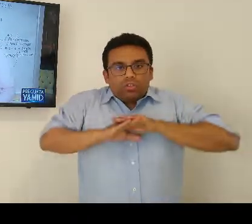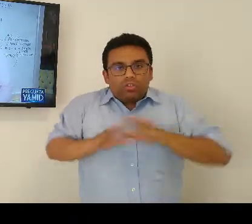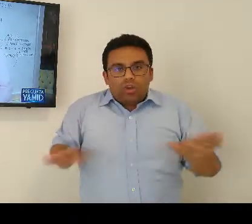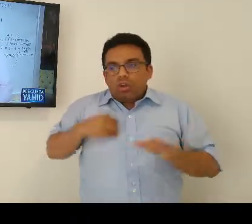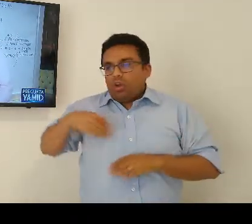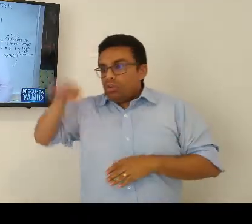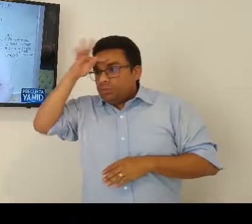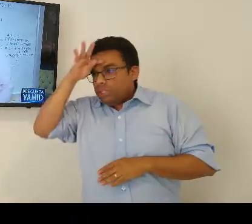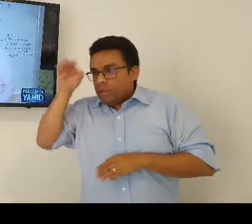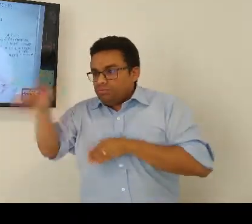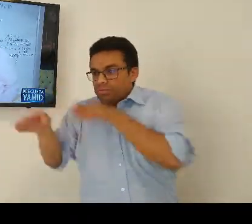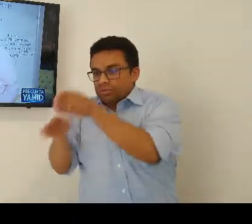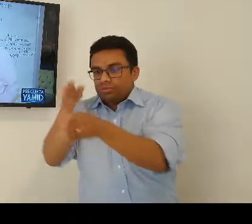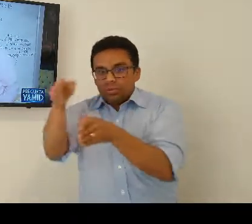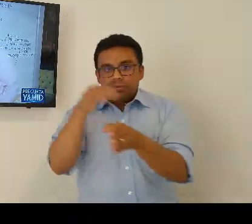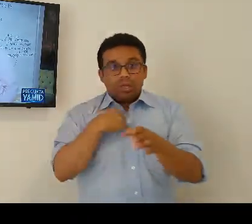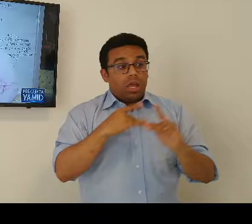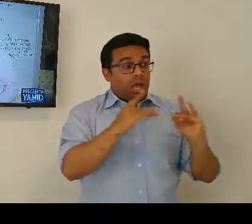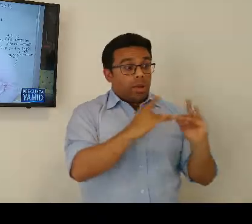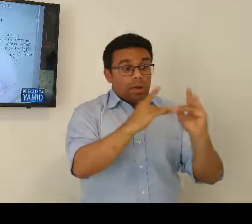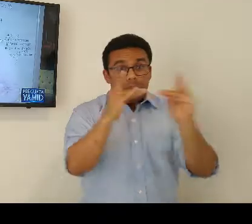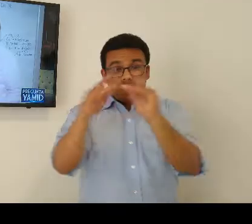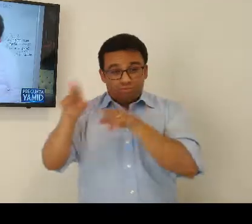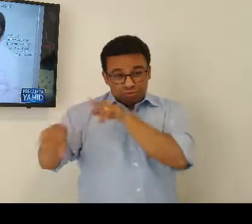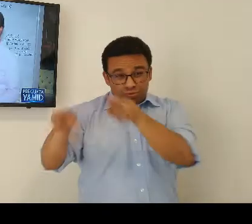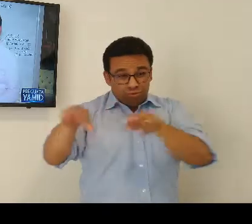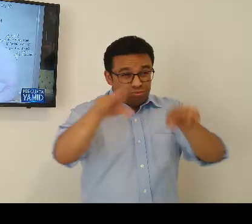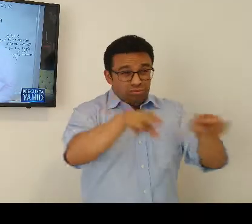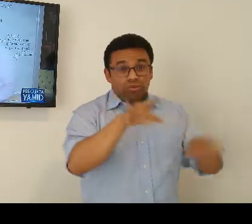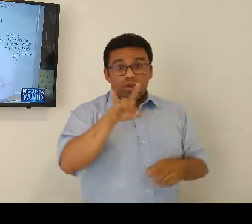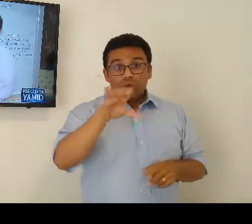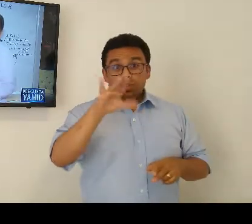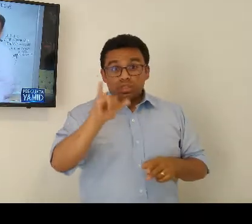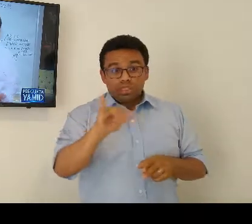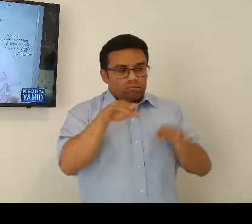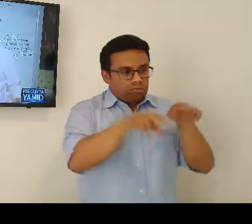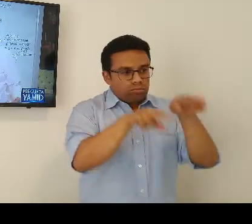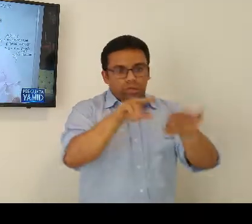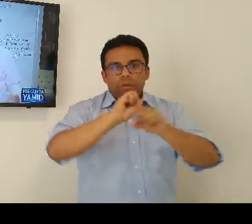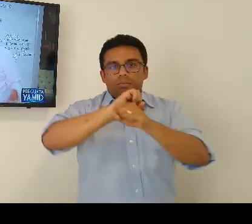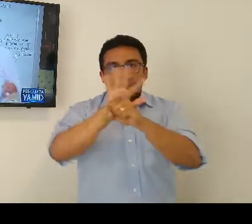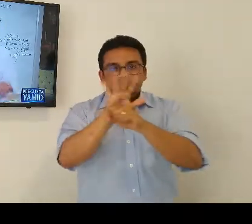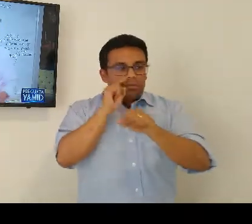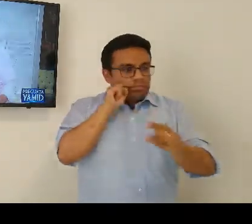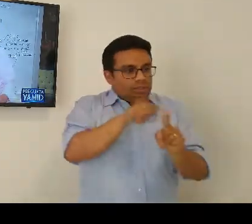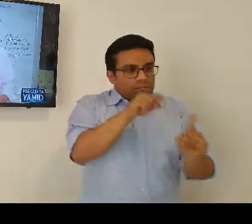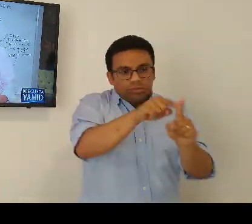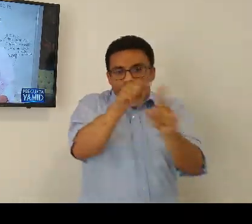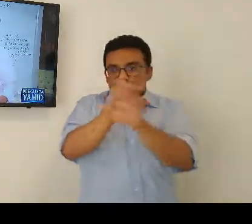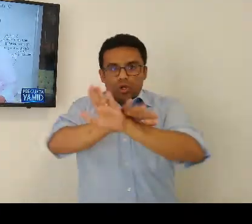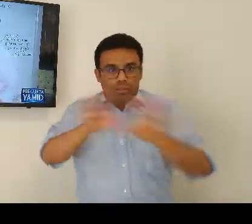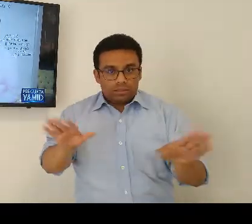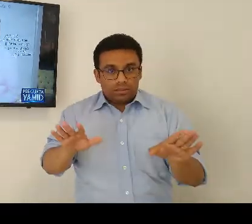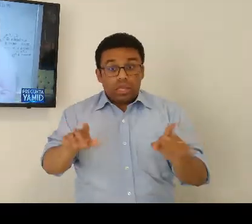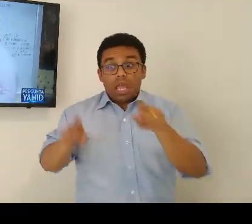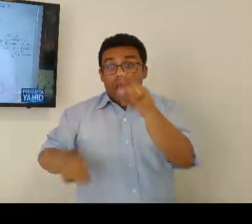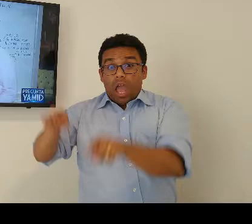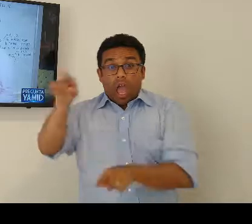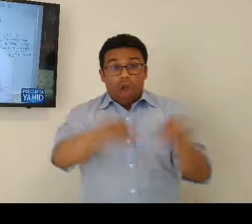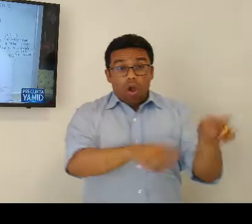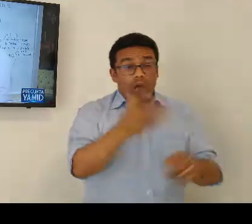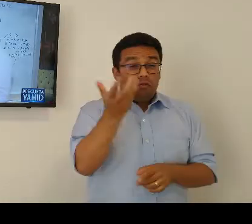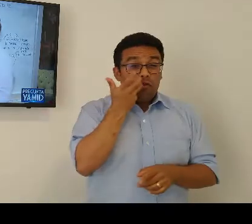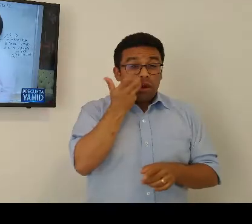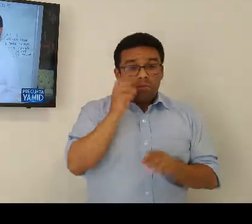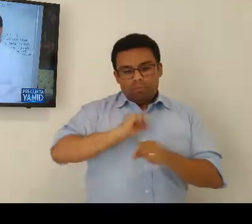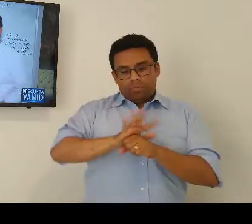UCIs van a priorizar tratamiento de COVID-19 y a los enfermos de otras enfermedades de baja complejidad los vamos